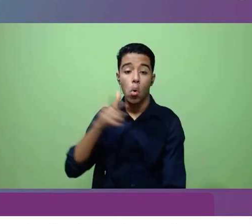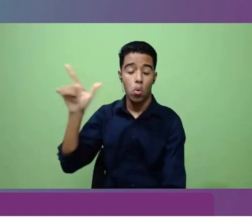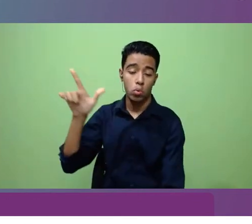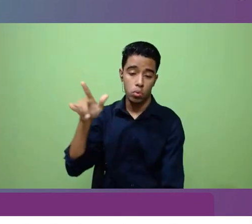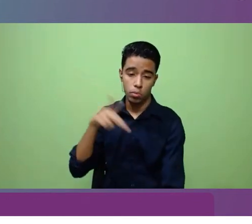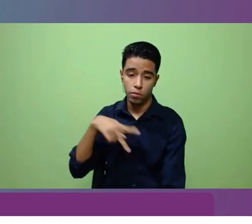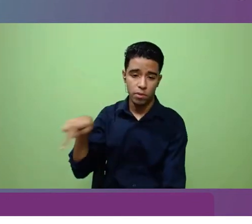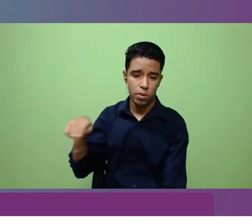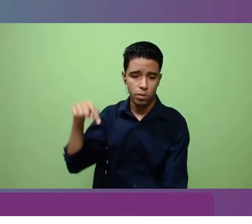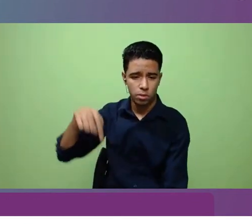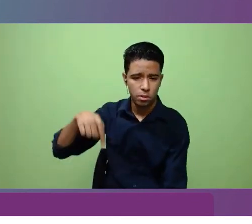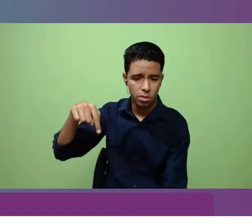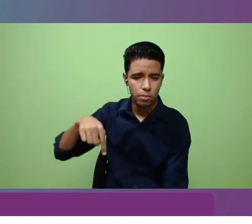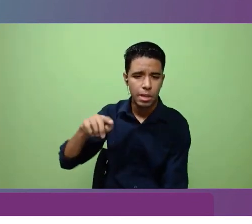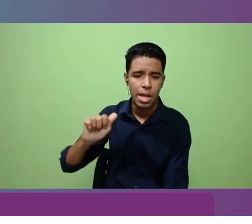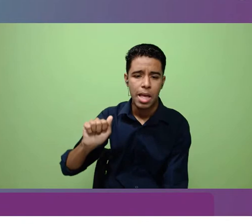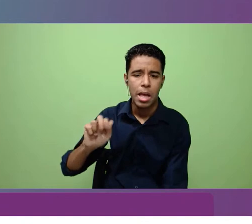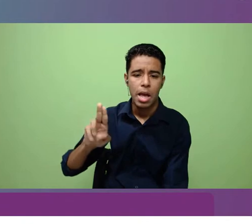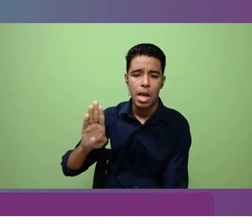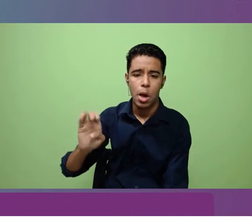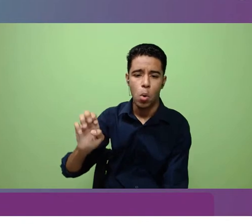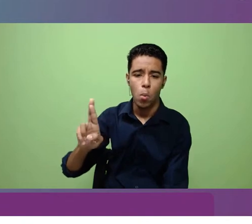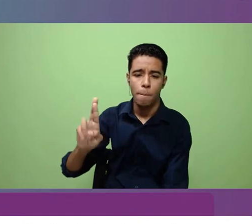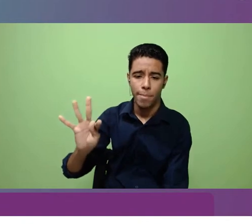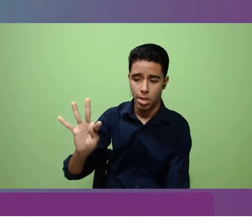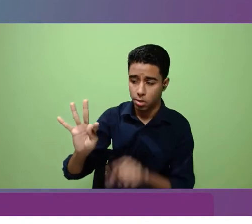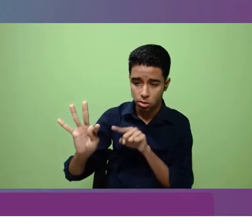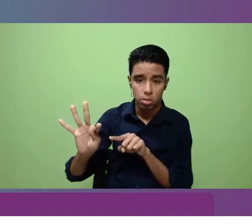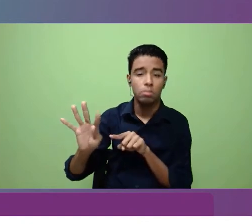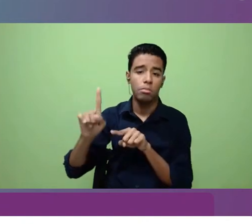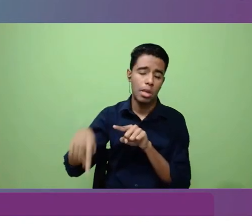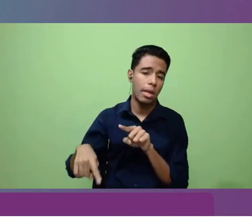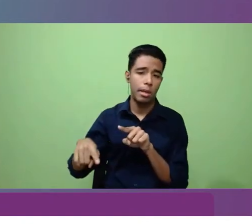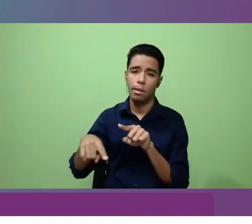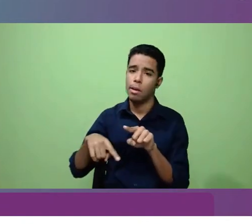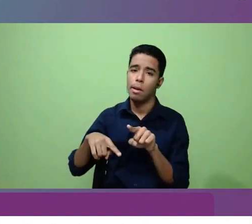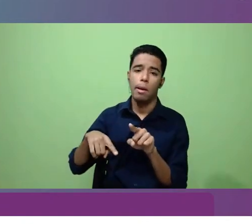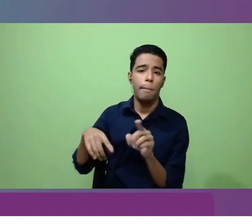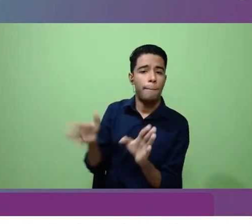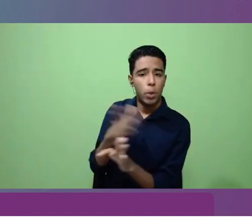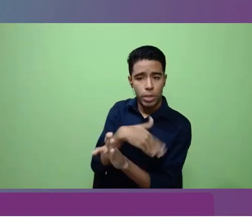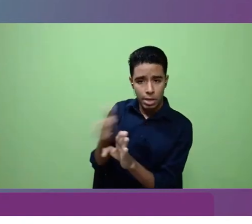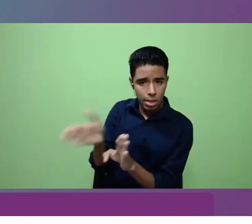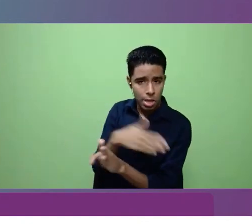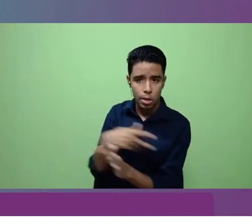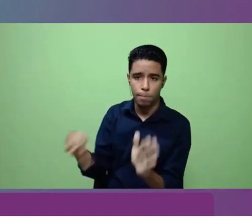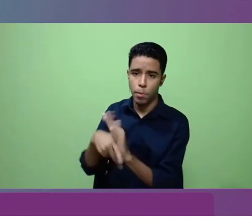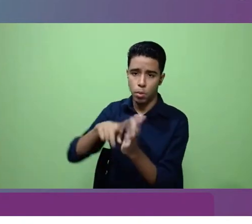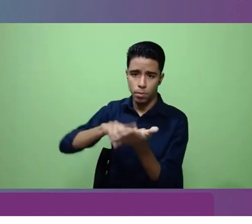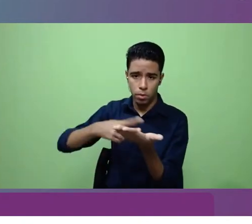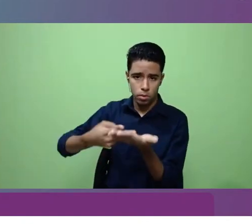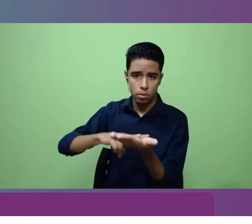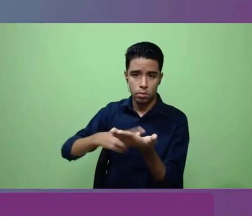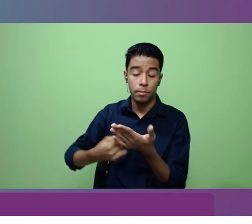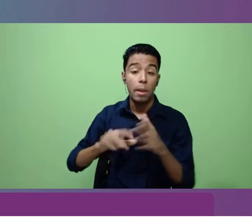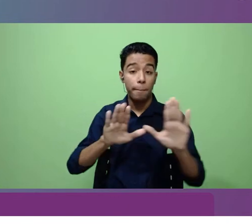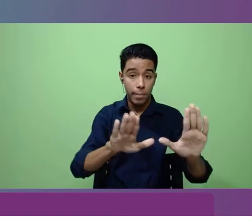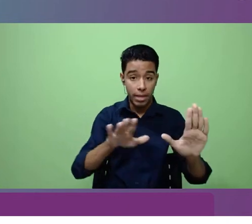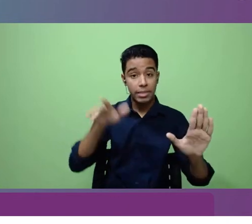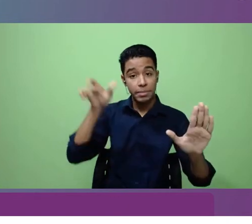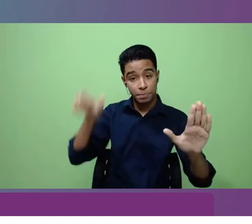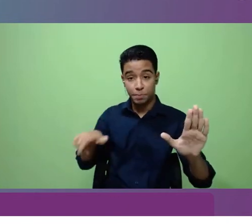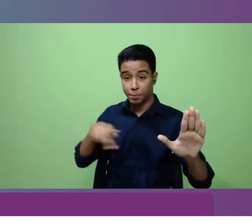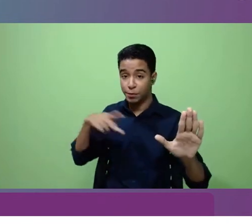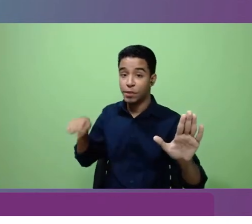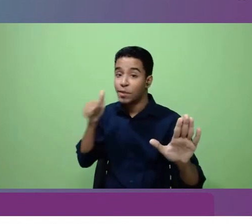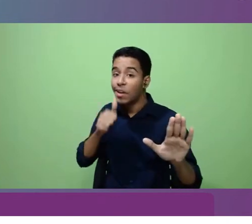de tradução. Ele vai trazer algumas modalidades de tradução, enquanto Barbosa, que é mais prescritivista, ou seja, ela é